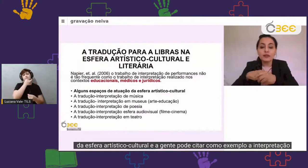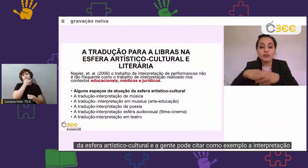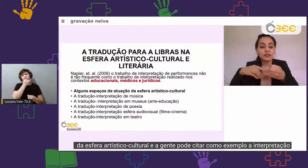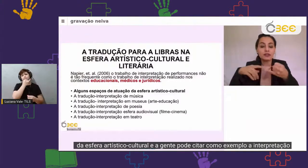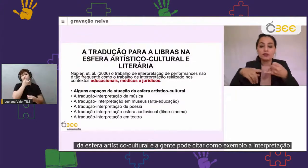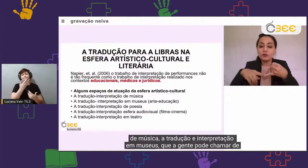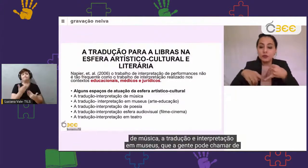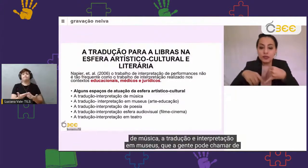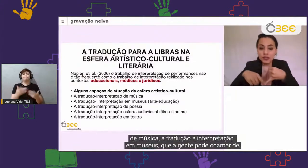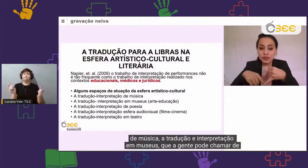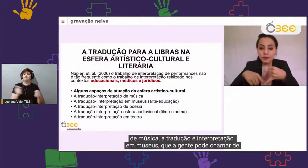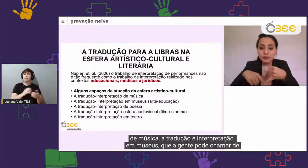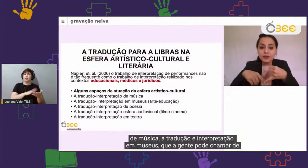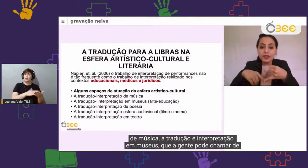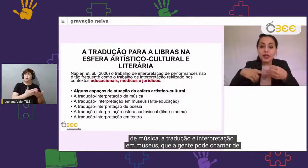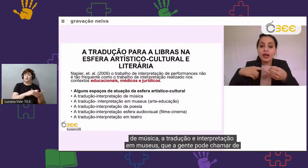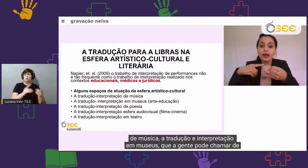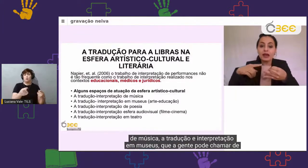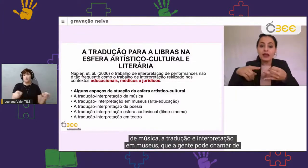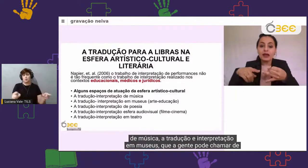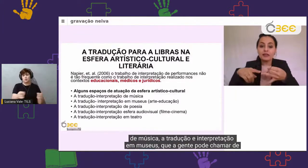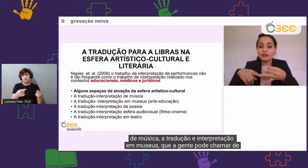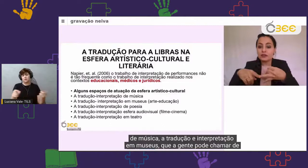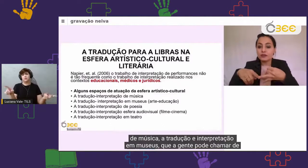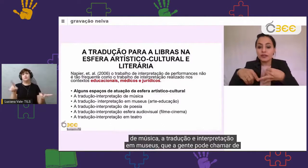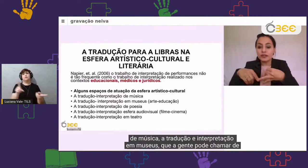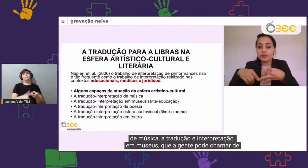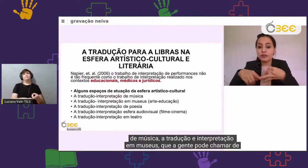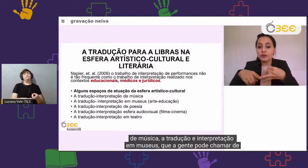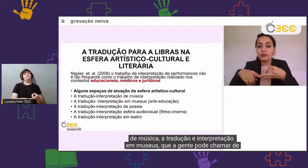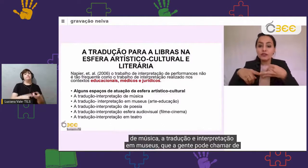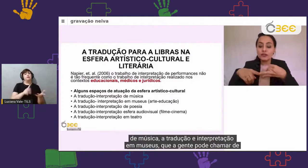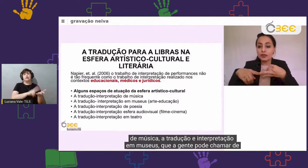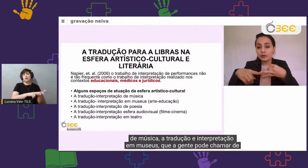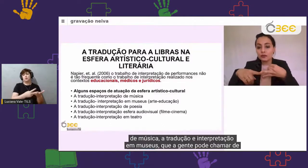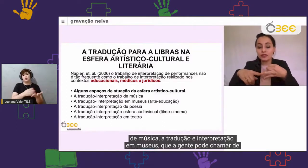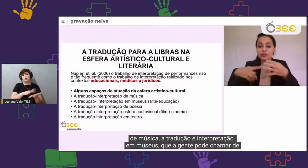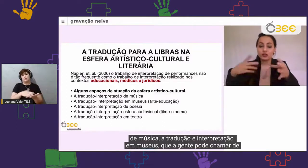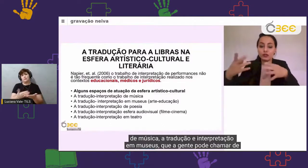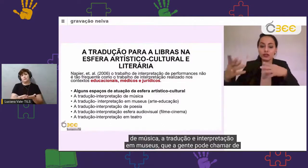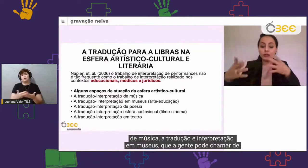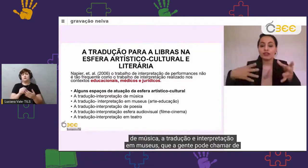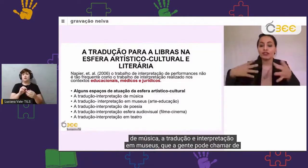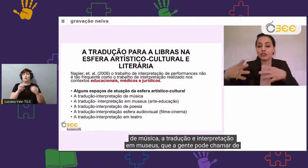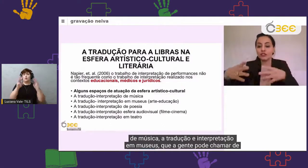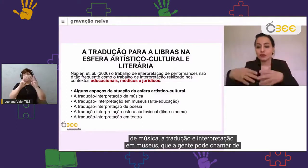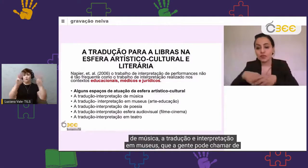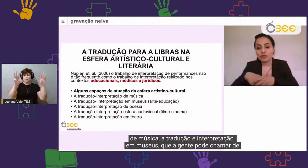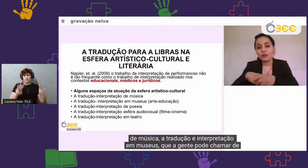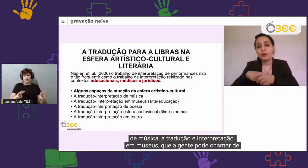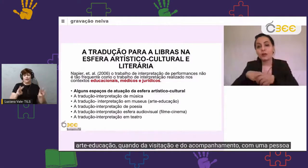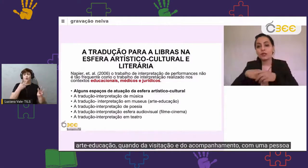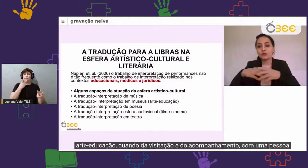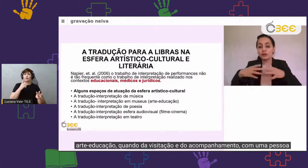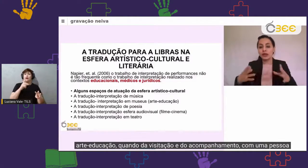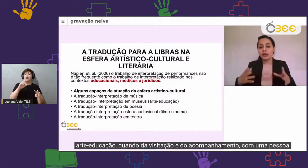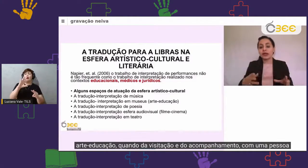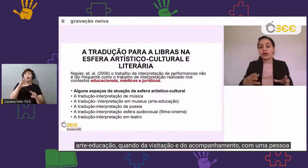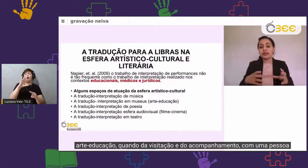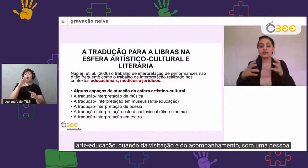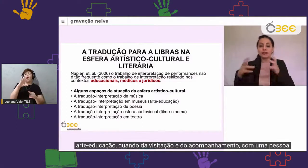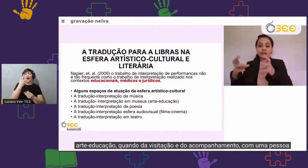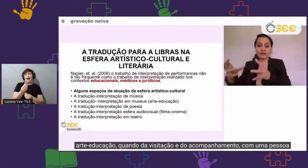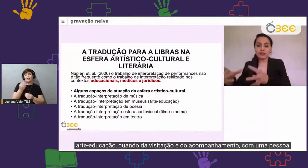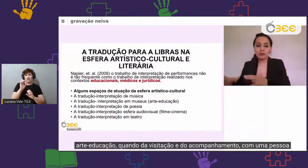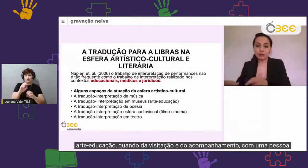exemplo a interpretação de música, a tradução e interpretação em museus, que a gente pode chamar de arte e educação, quando